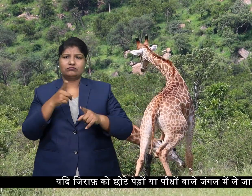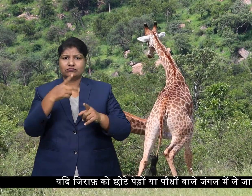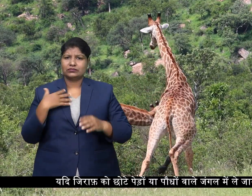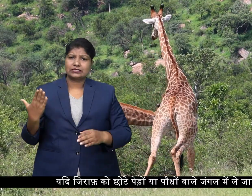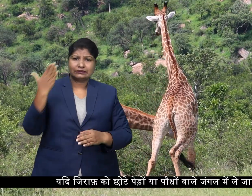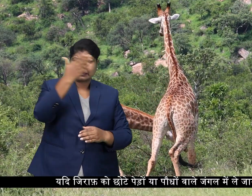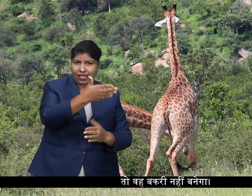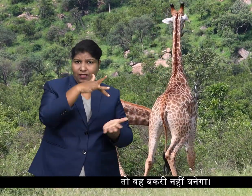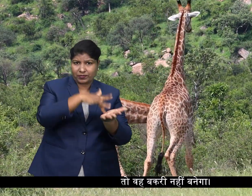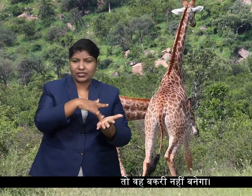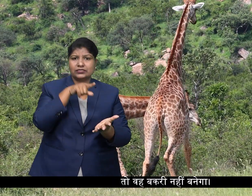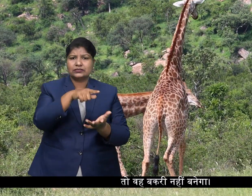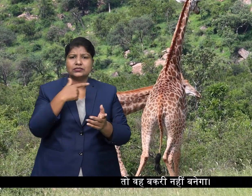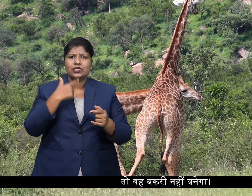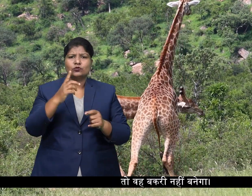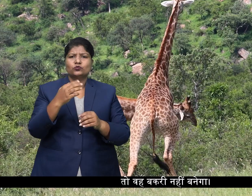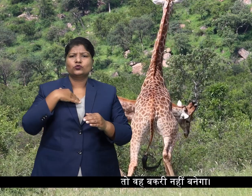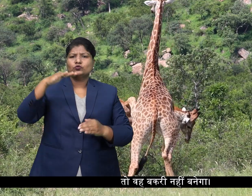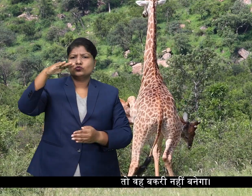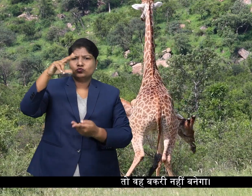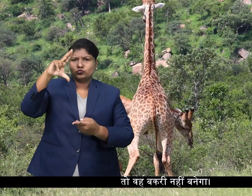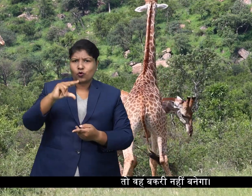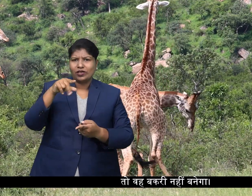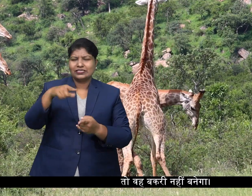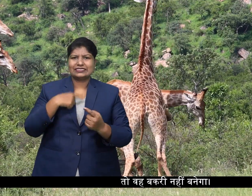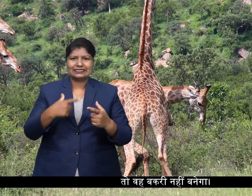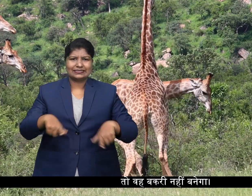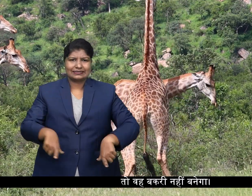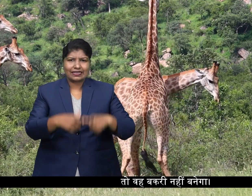जाएं, तो वह बकरी नहीं बनेगा।